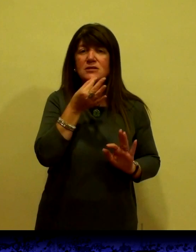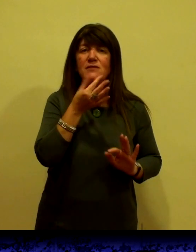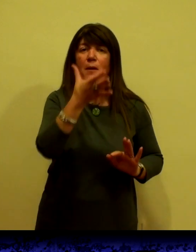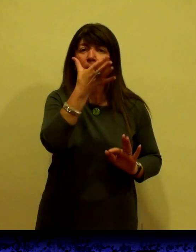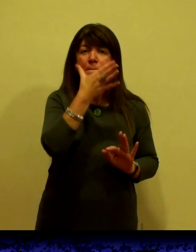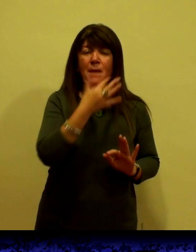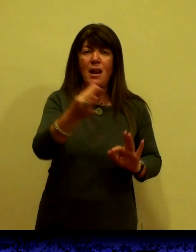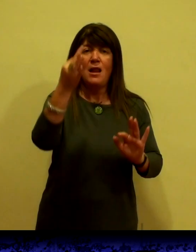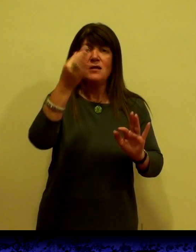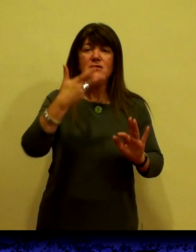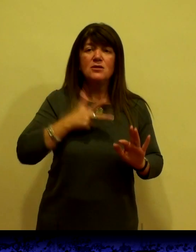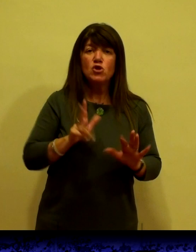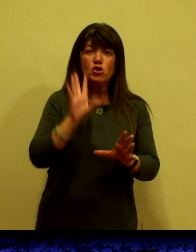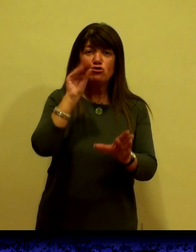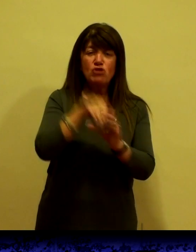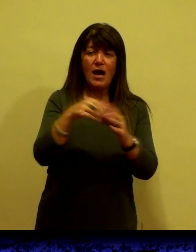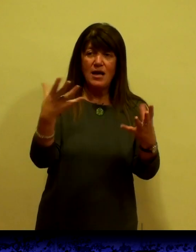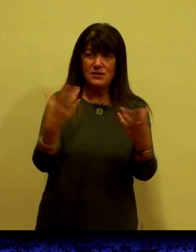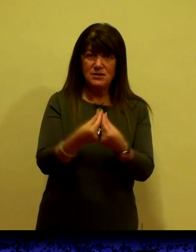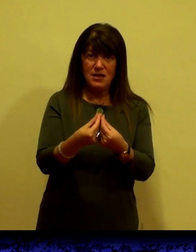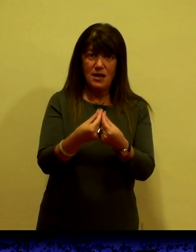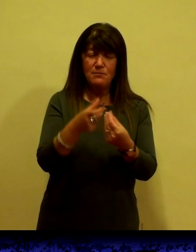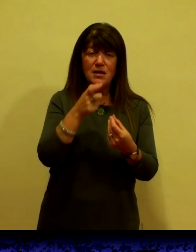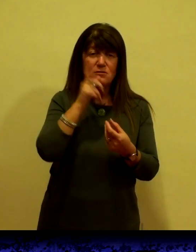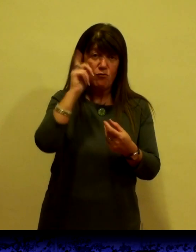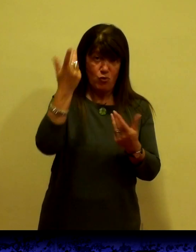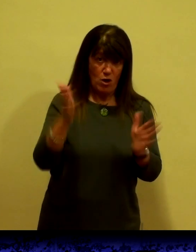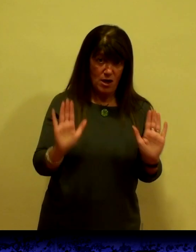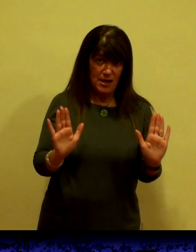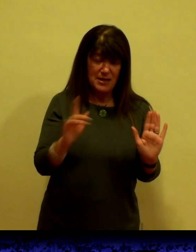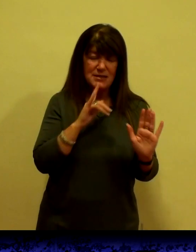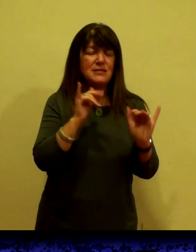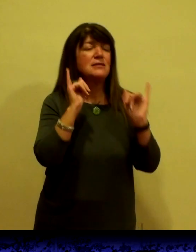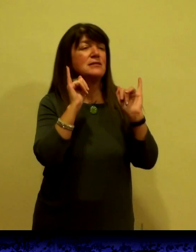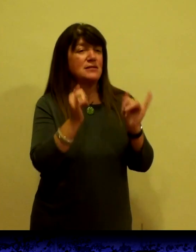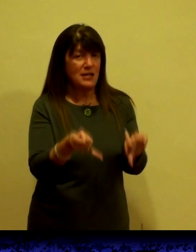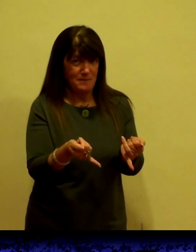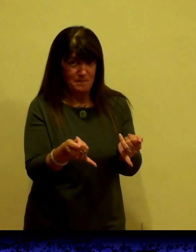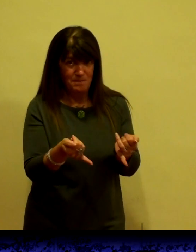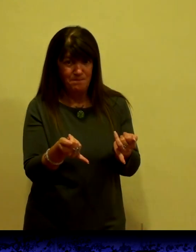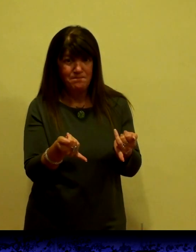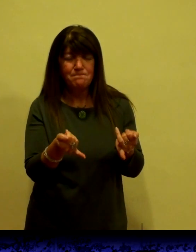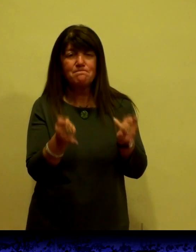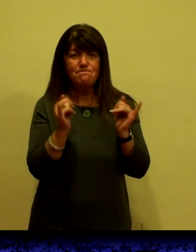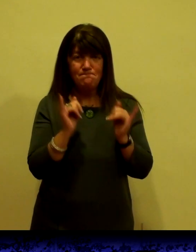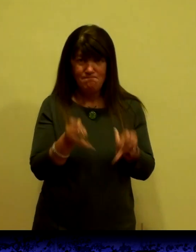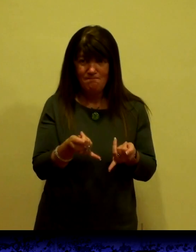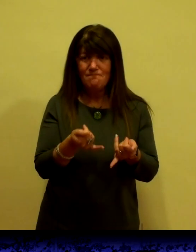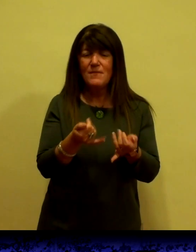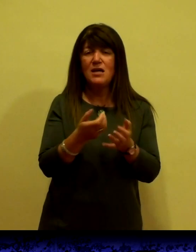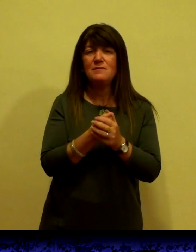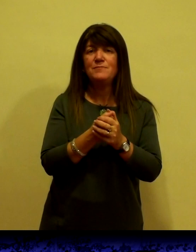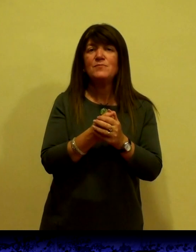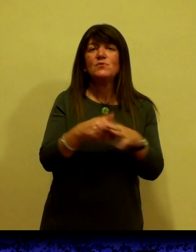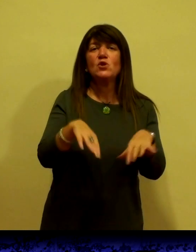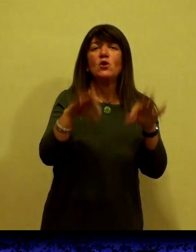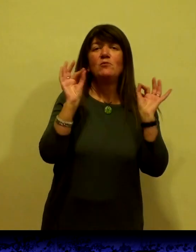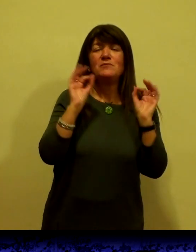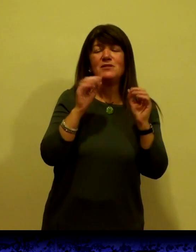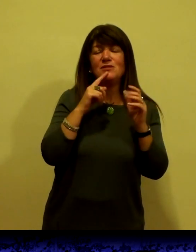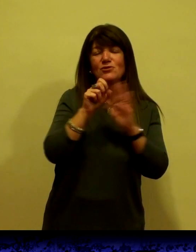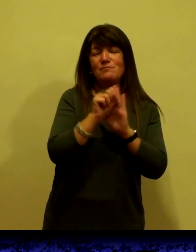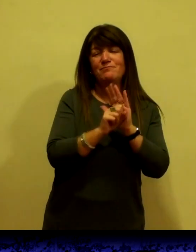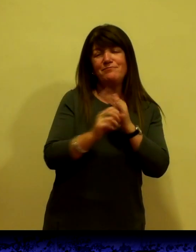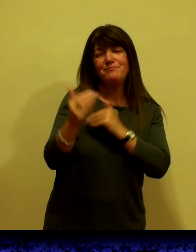sociale vanno di pari passo quando si vuole. Sì. Poi da Platone in poi